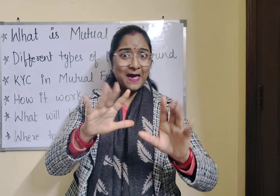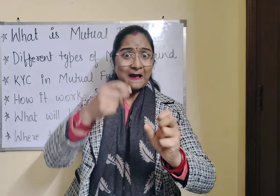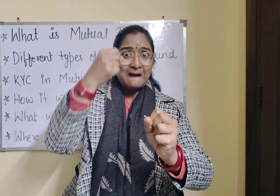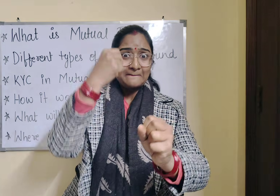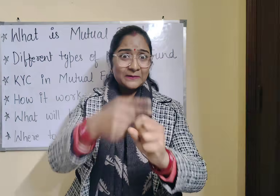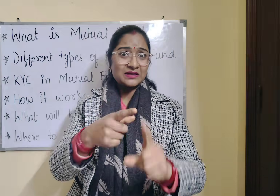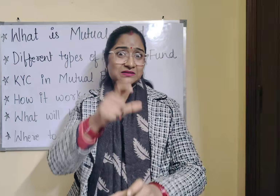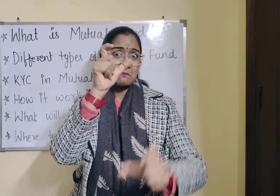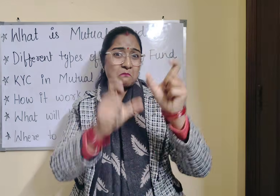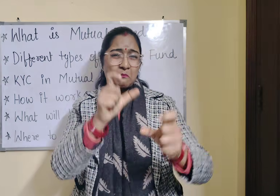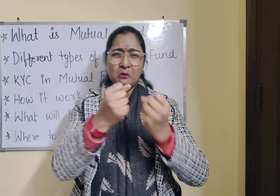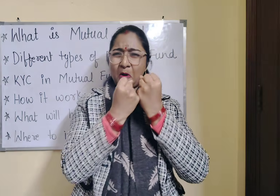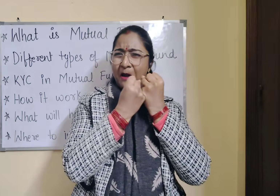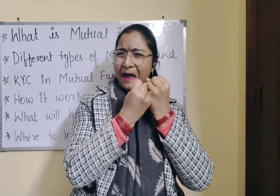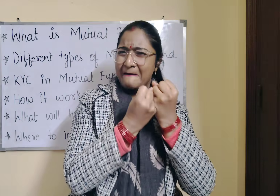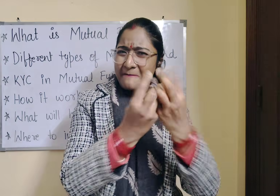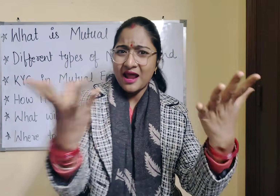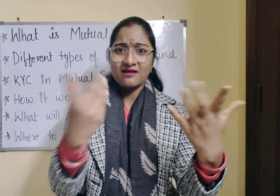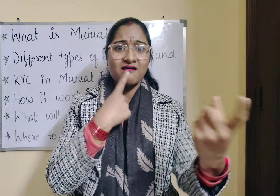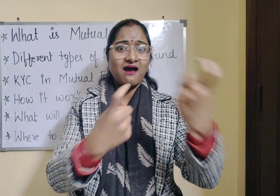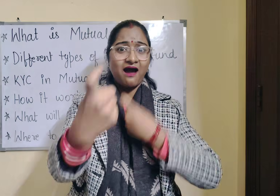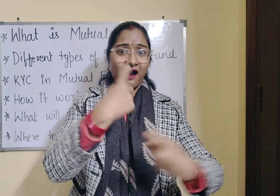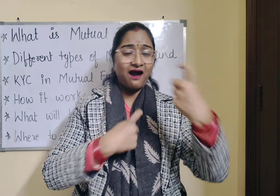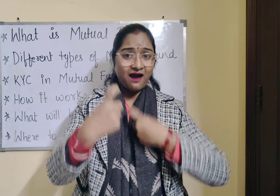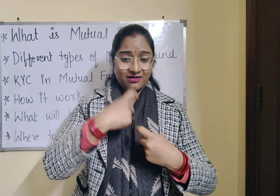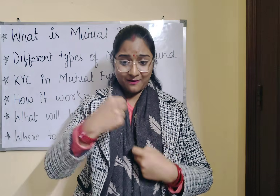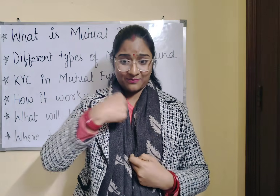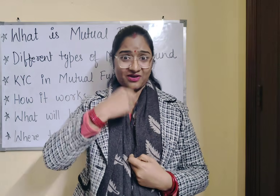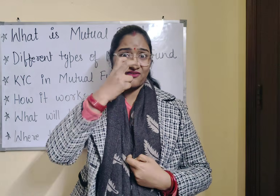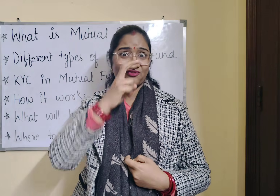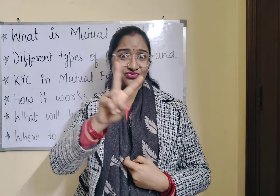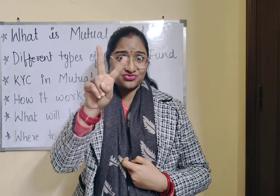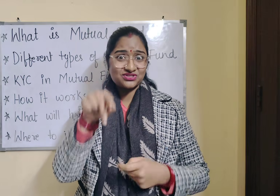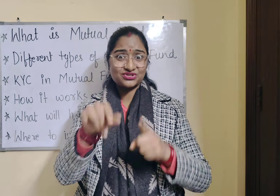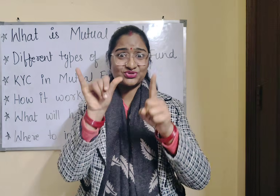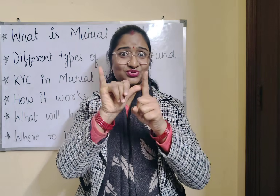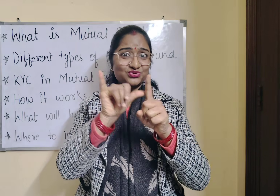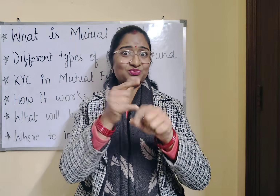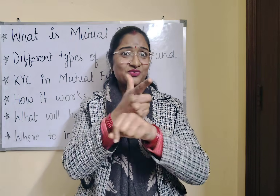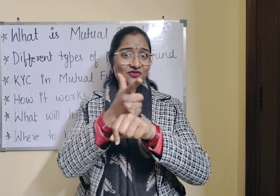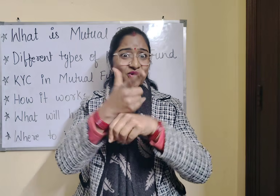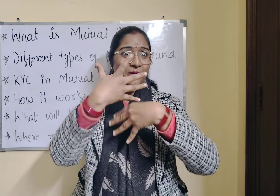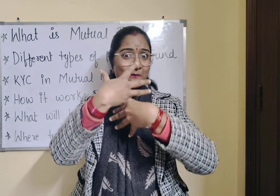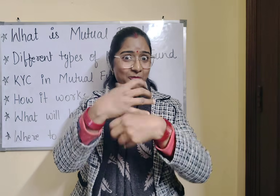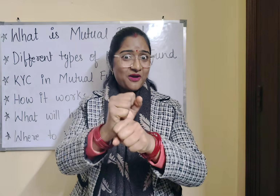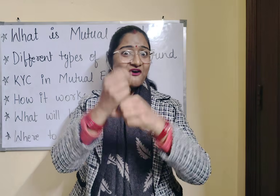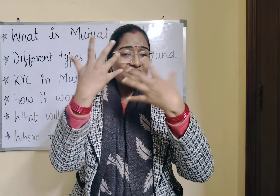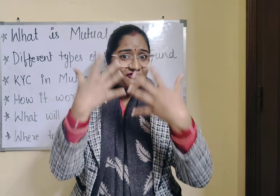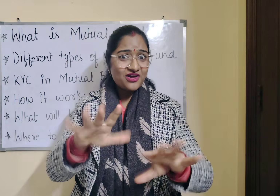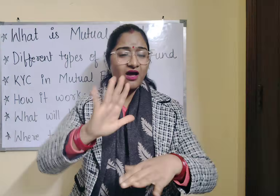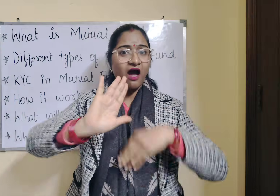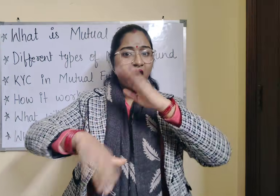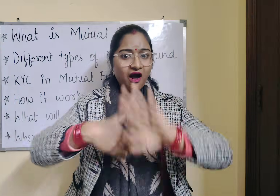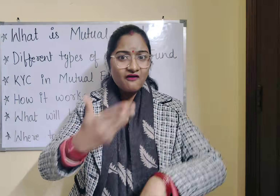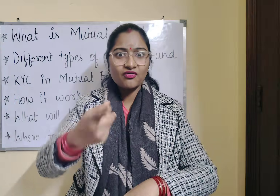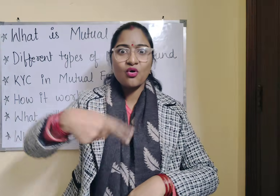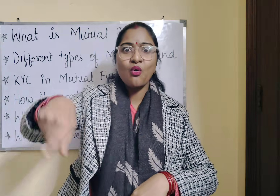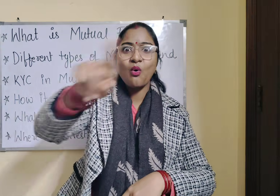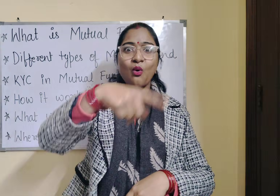आप लोगों ने कहा है कि हमें उससे फ़ायदा भी मिला है। और साथ ही साथ मैं बताऊं कि मेरे को बहुत लोगों ने अप्रिसिएशन